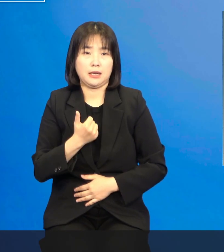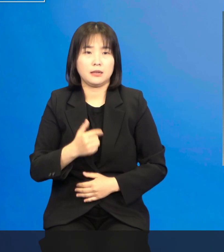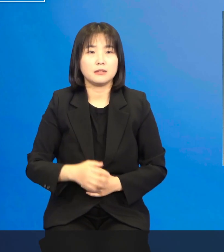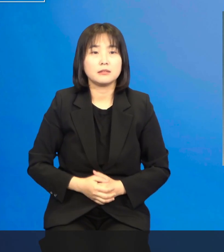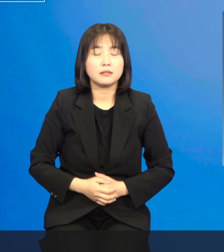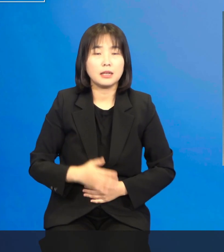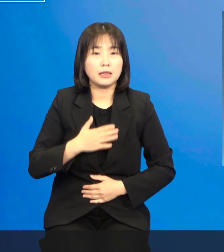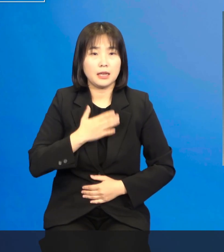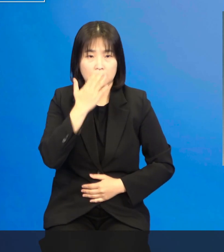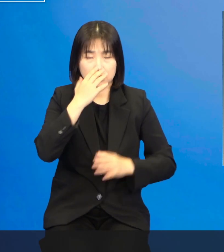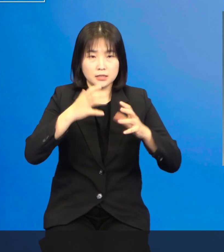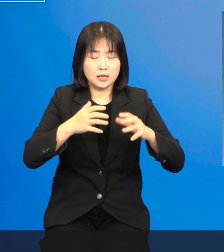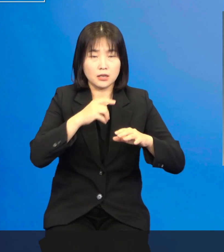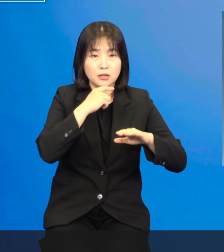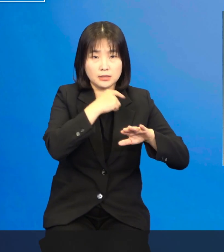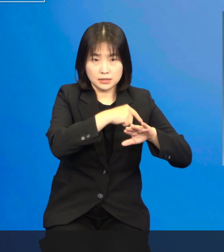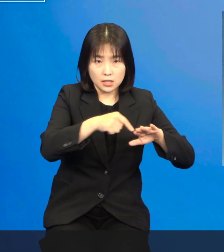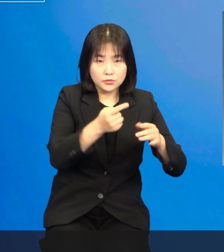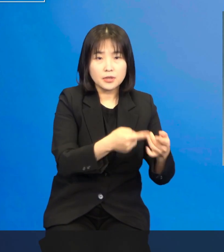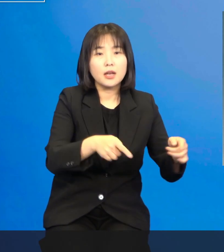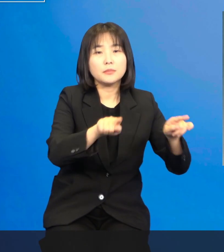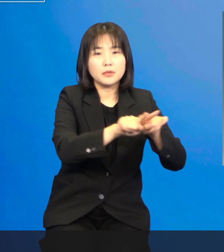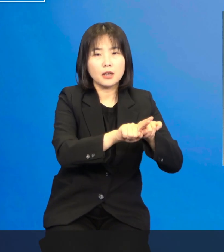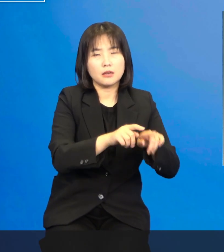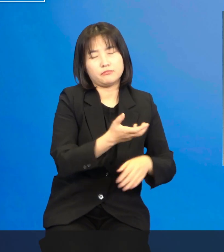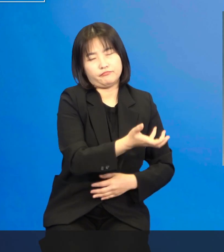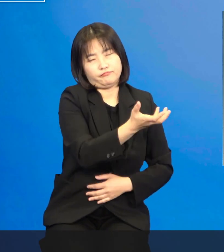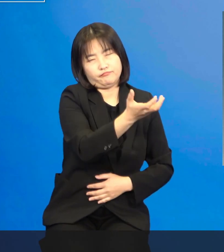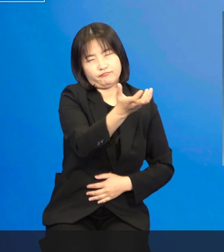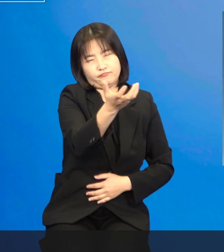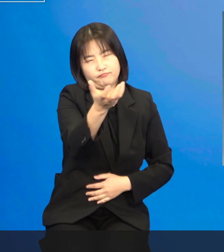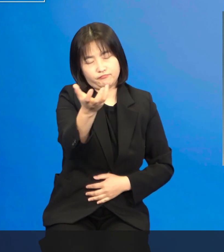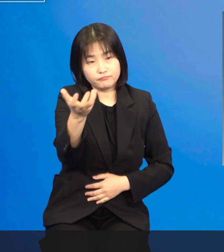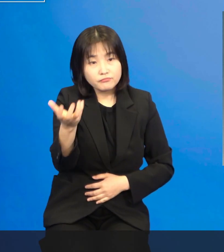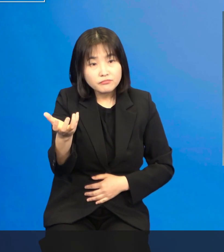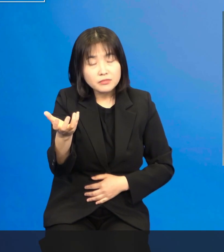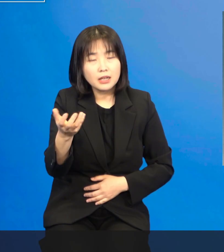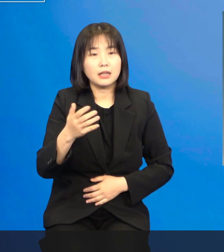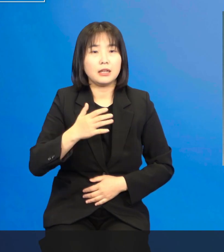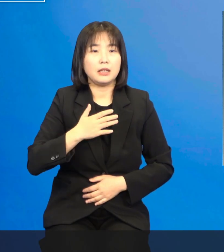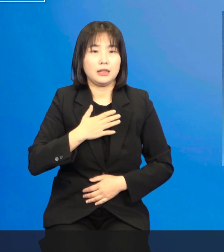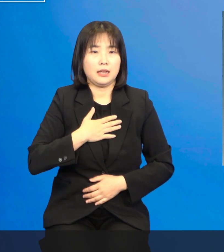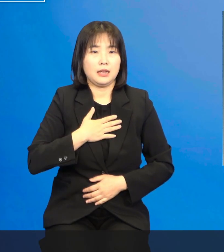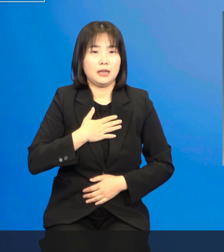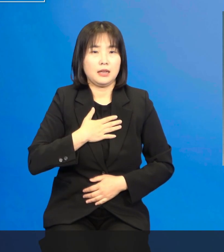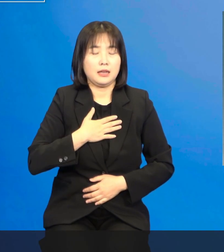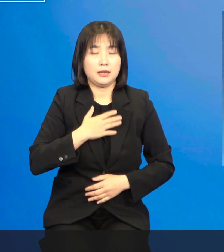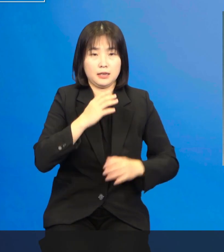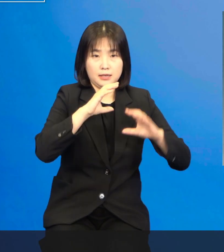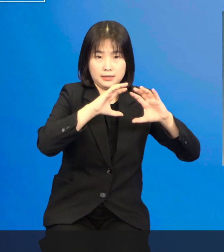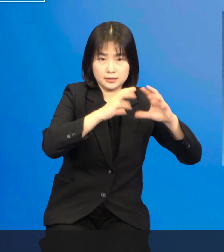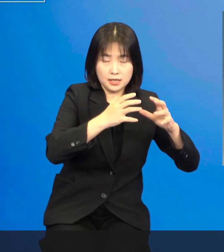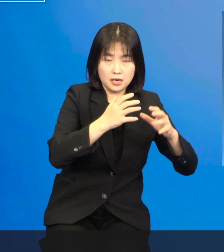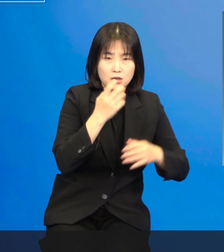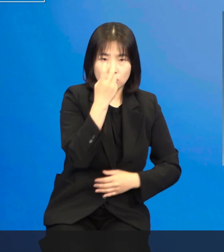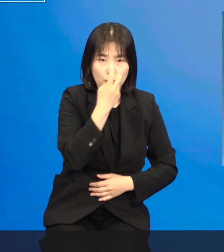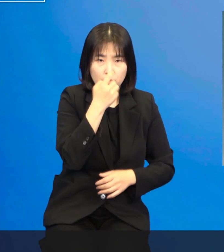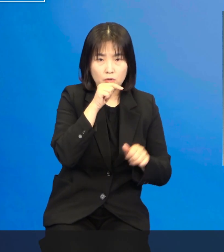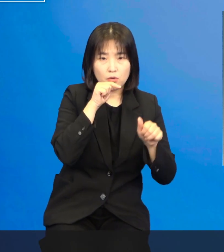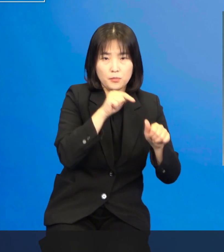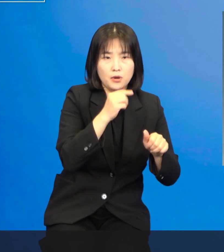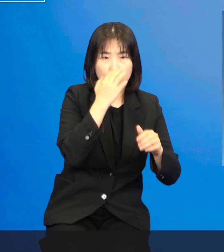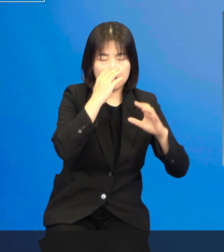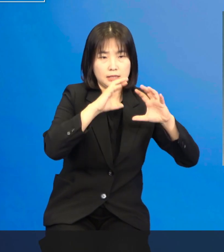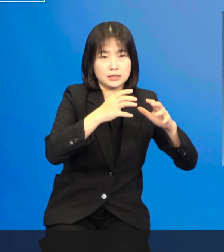지냈다. 내가 이스라엘 온 자손과 함께 옮겨 다닌 모든 곳에서 내가 나의 백성 이스라엘을